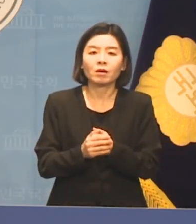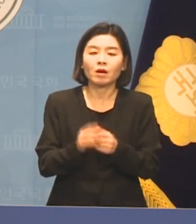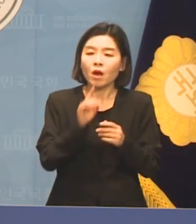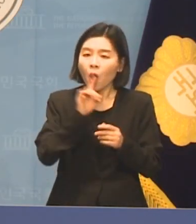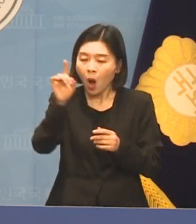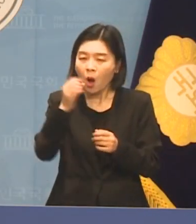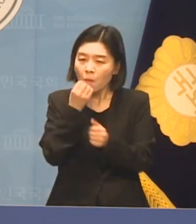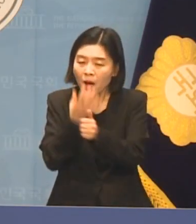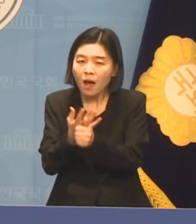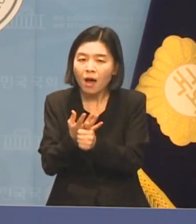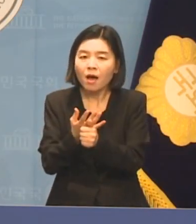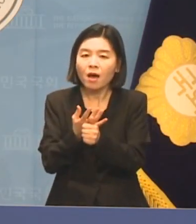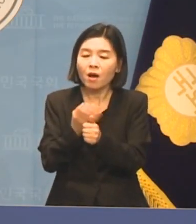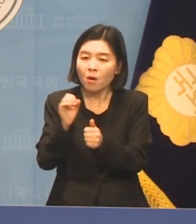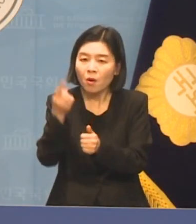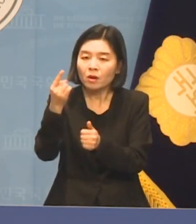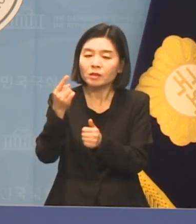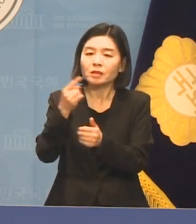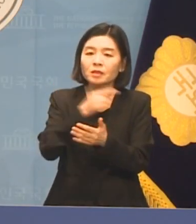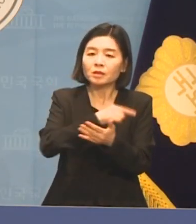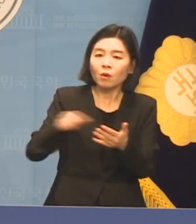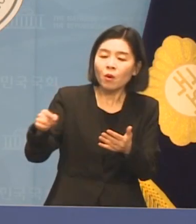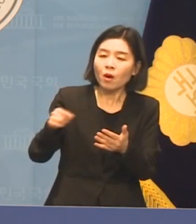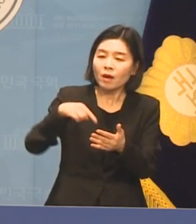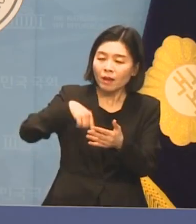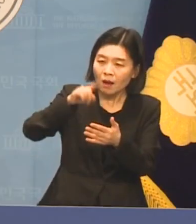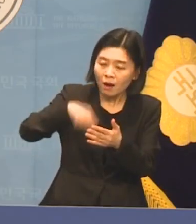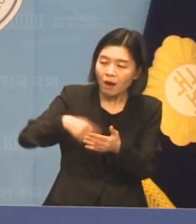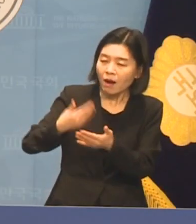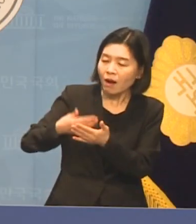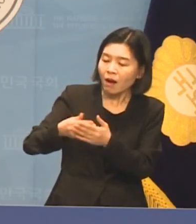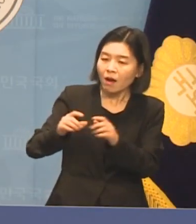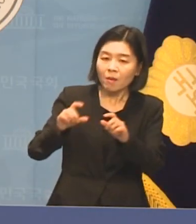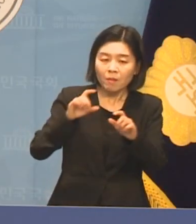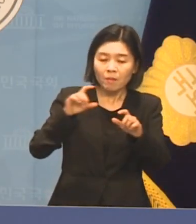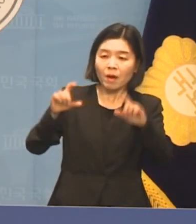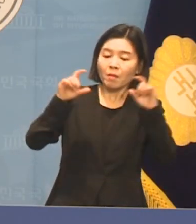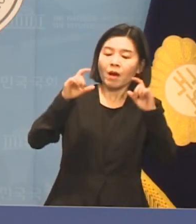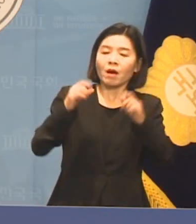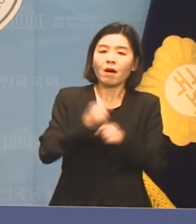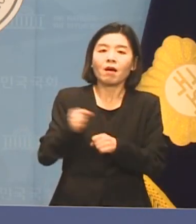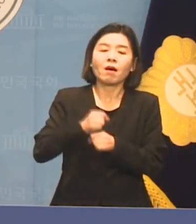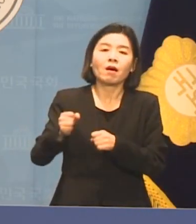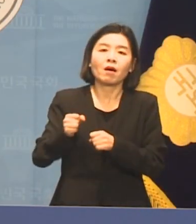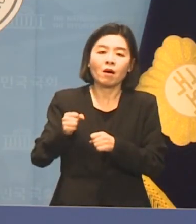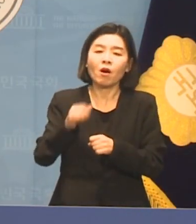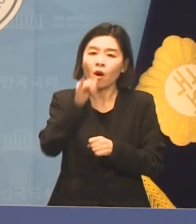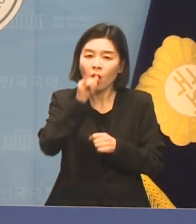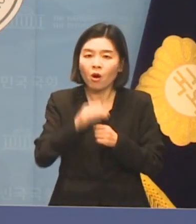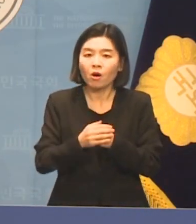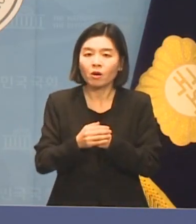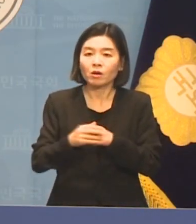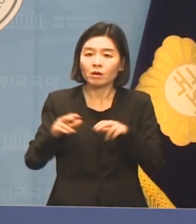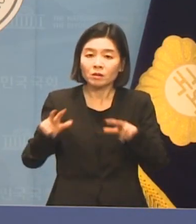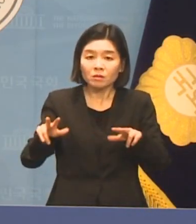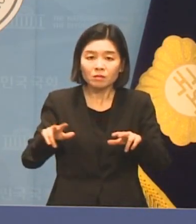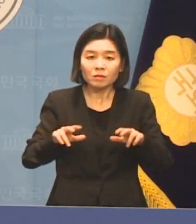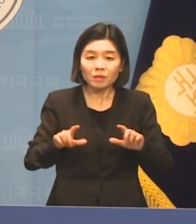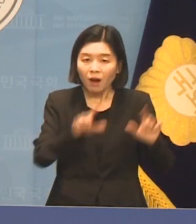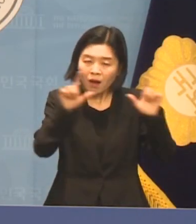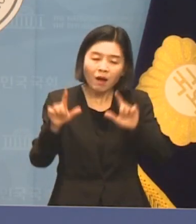떠안고 고통받는 노동자와 그 가족들이 존재한다. 대한민국 노동자들은 더 이상 이렇게 살 수는